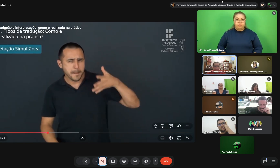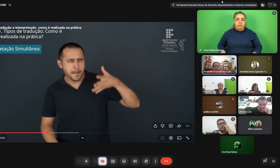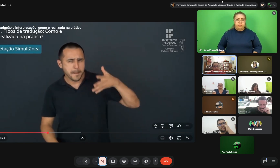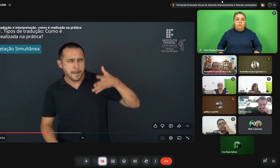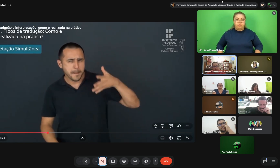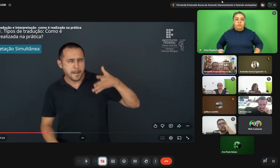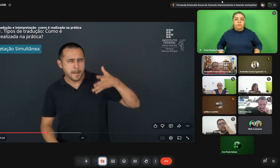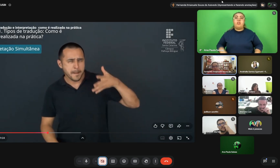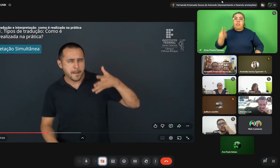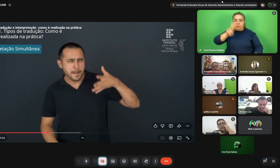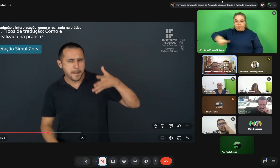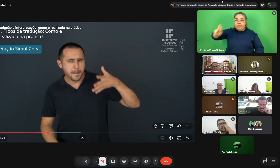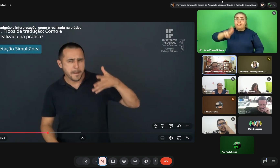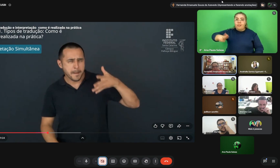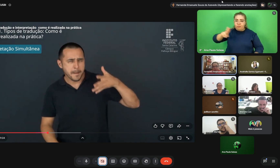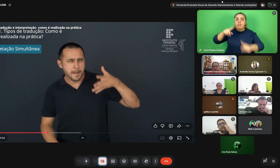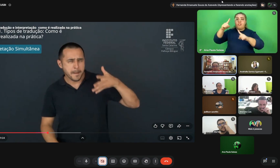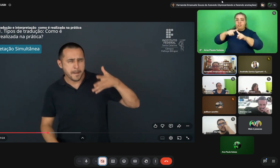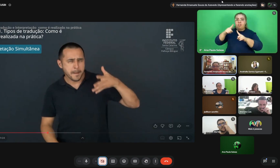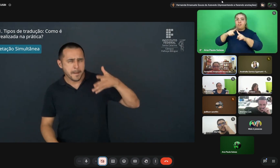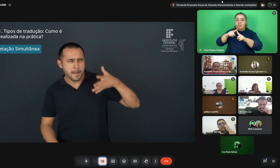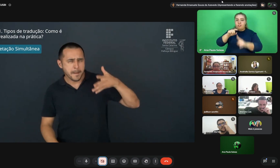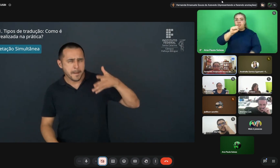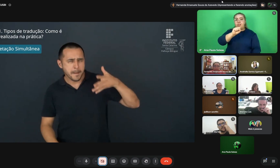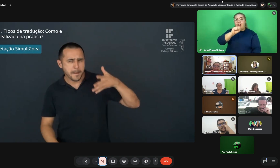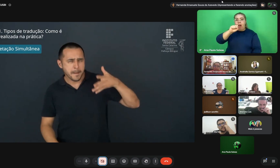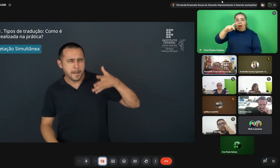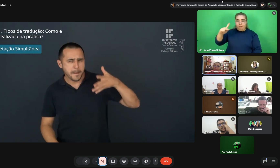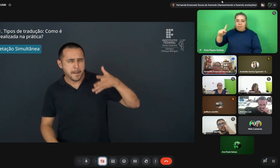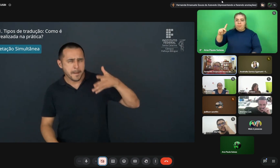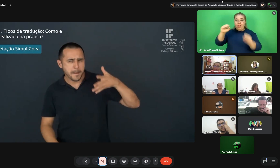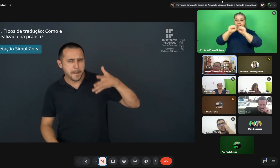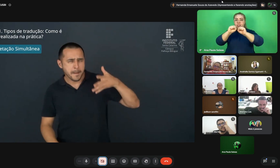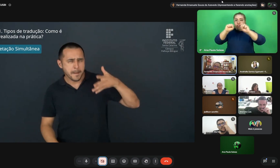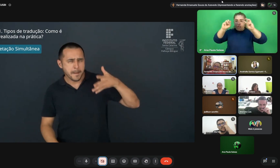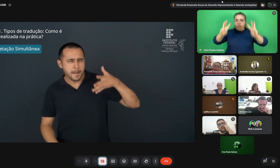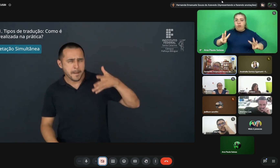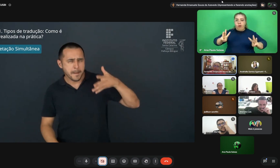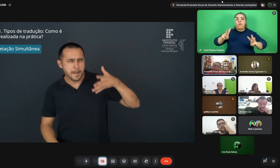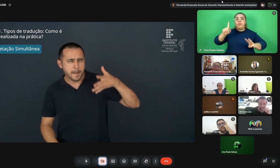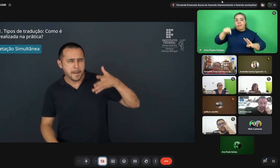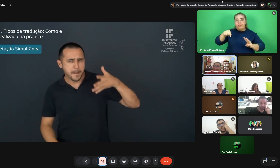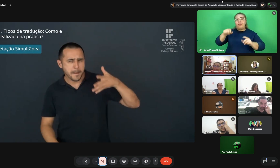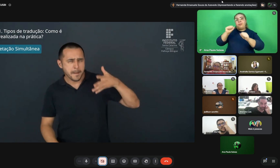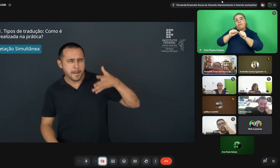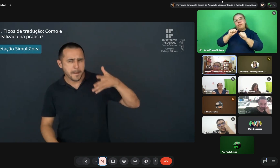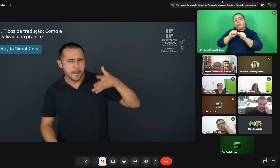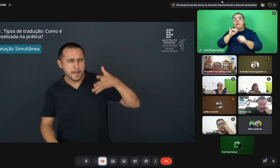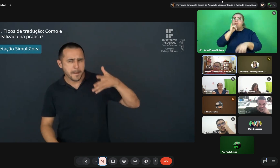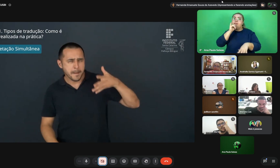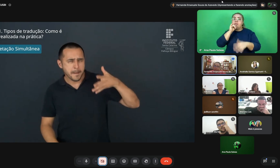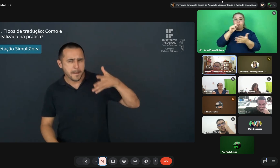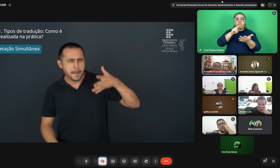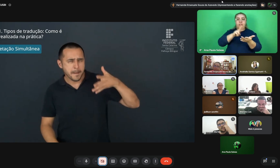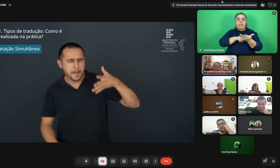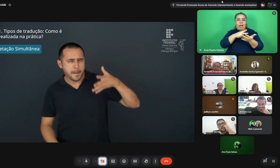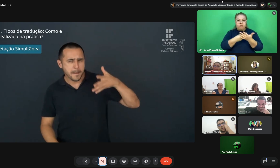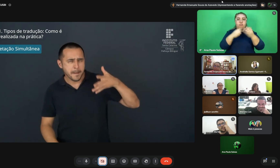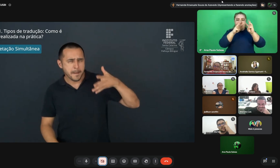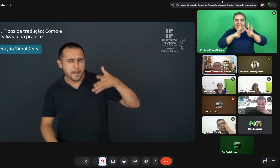Está se usando muito esse tipo de softwares, que é um avatar, para fazer algumas traduções de